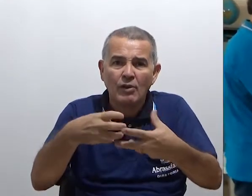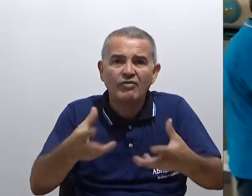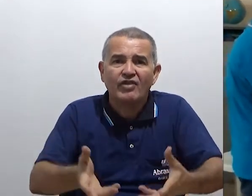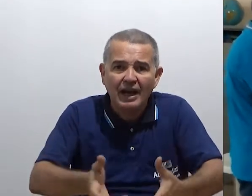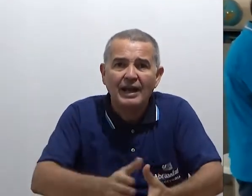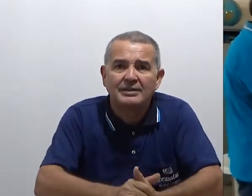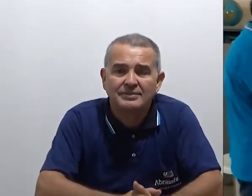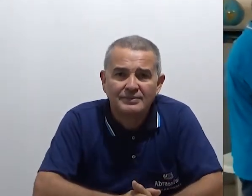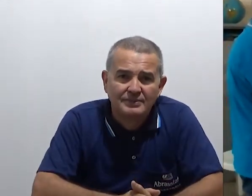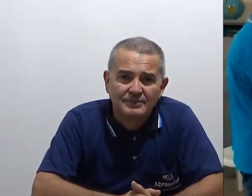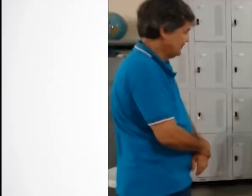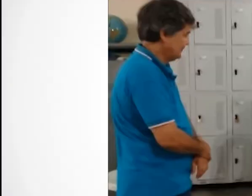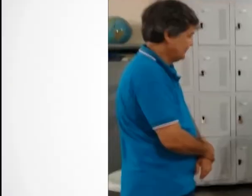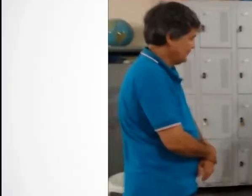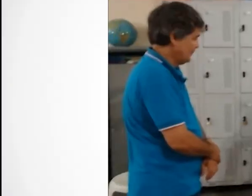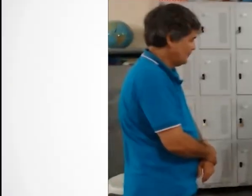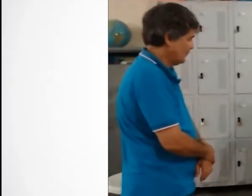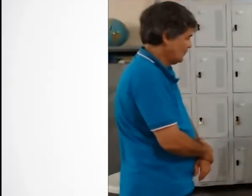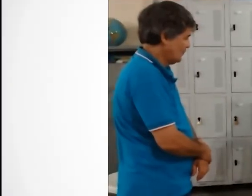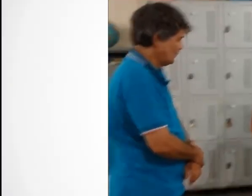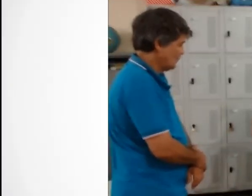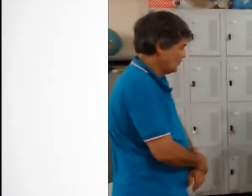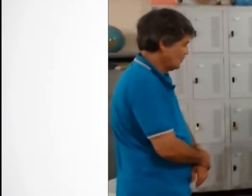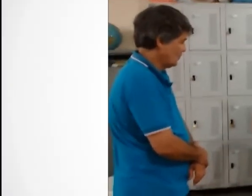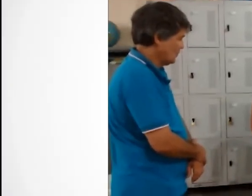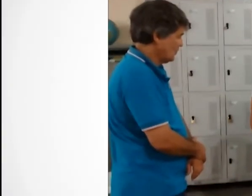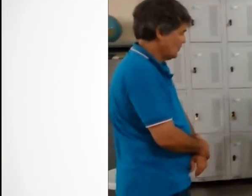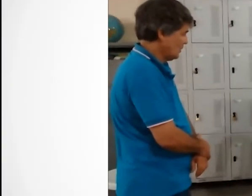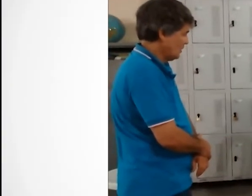mostrar que a mão fala.